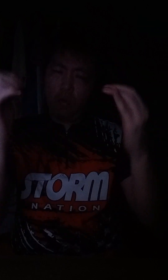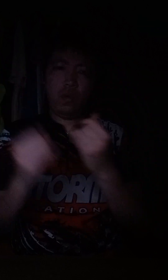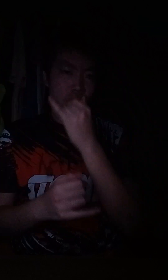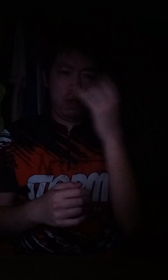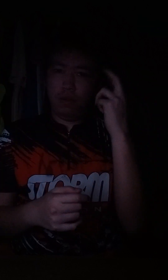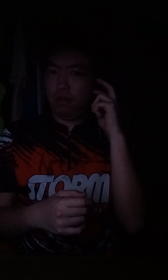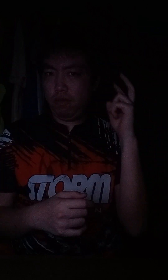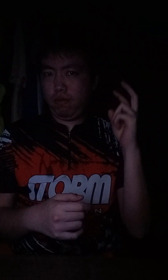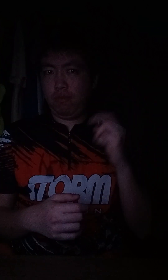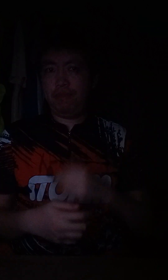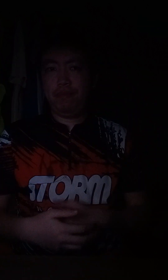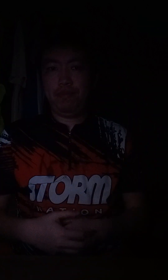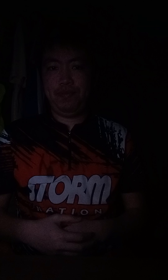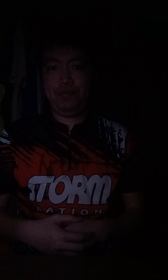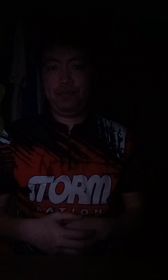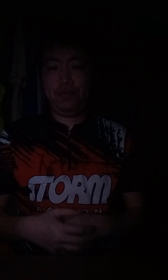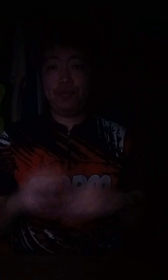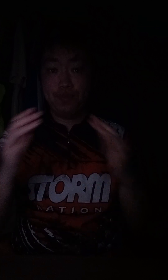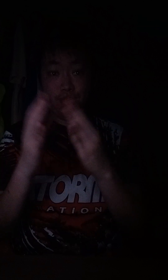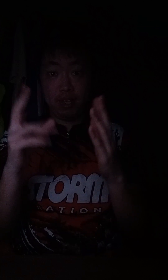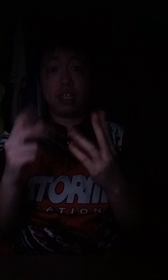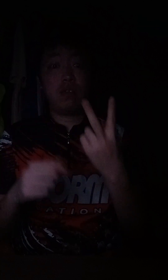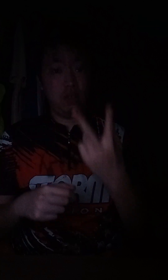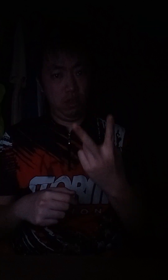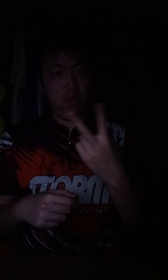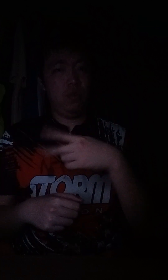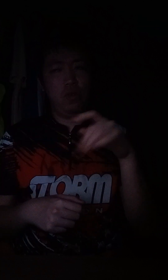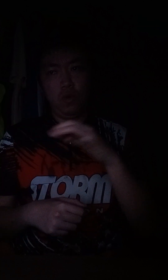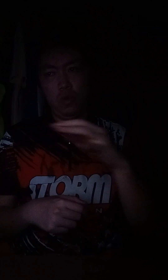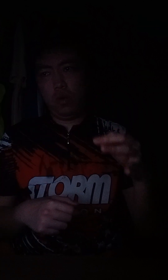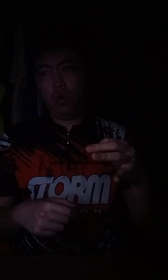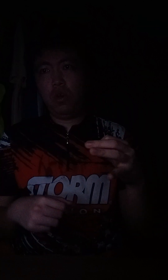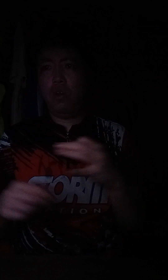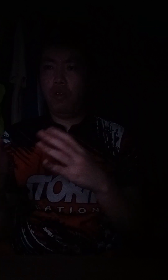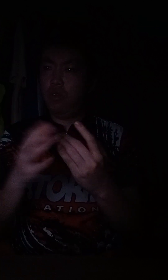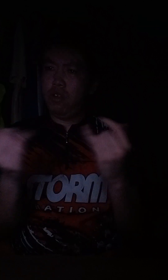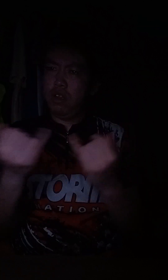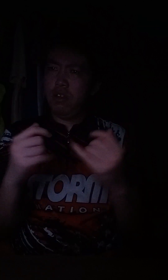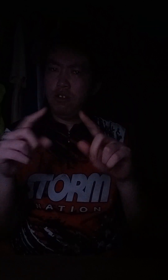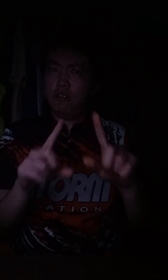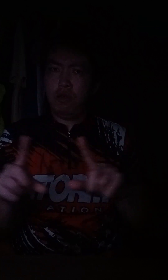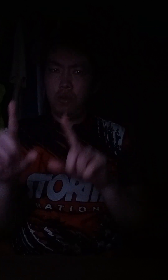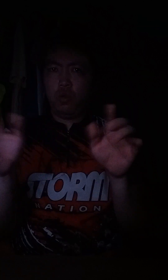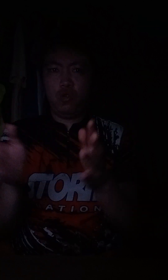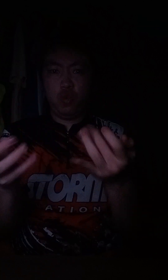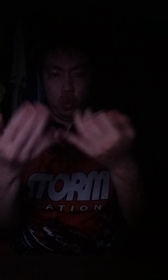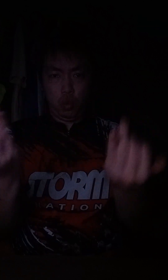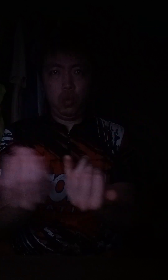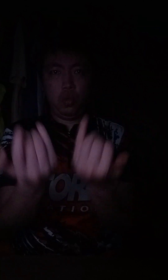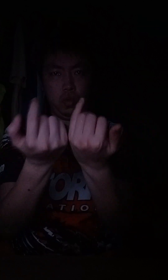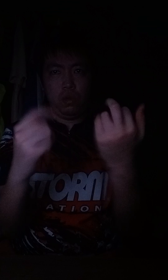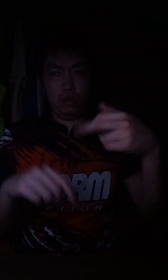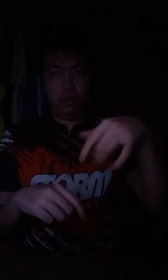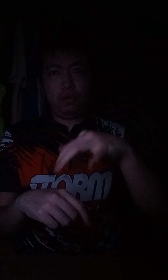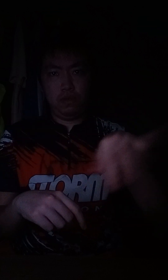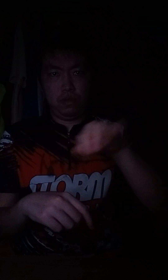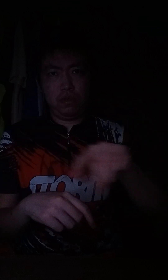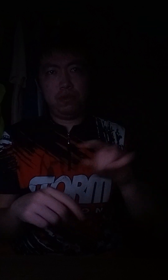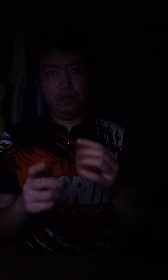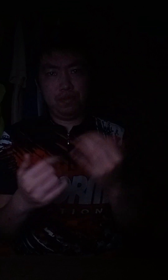있습니다. 어제 오후 8시 20분쯤 강원도 춘천시 동산면 중앙고속도로 원무 2터널 인근에서